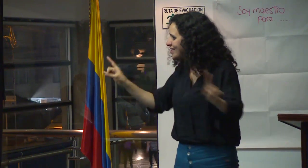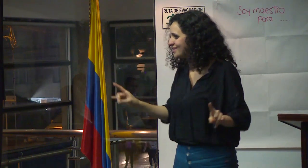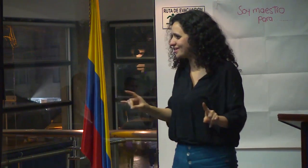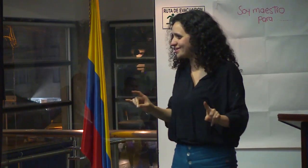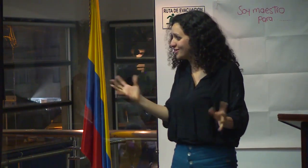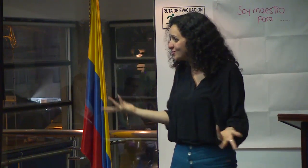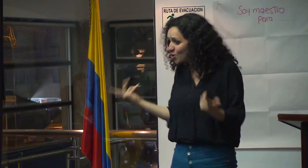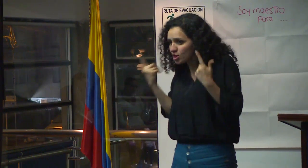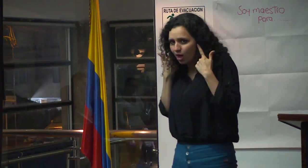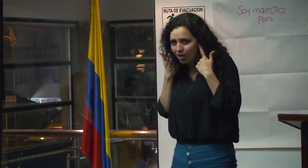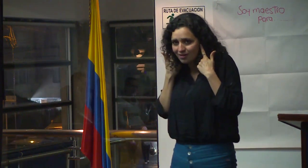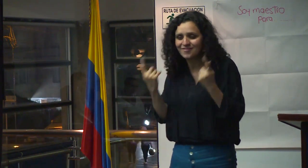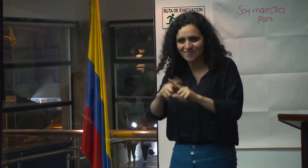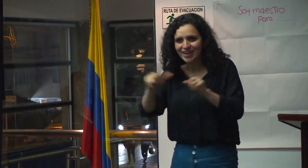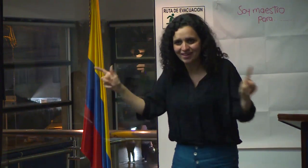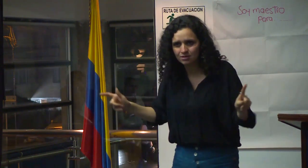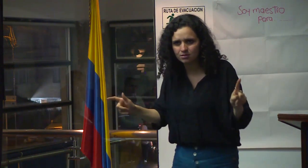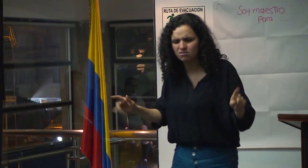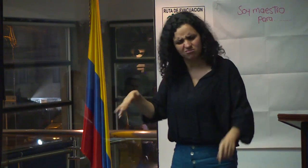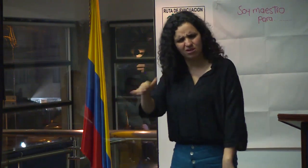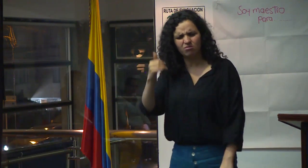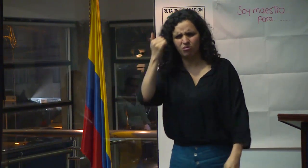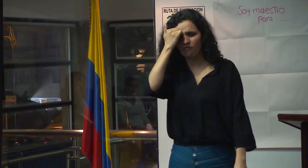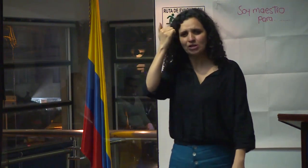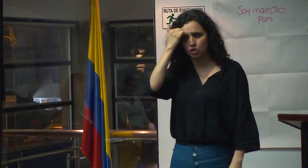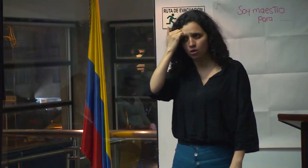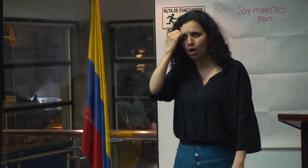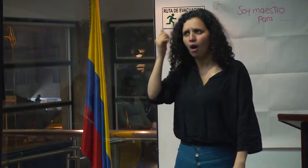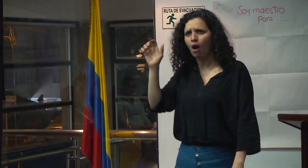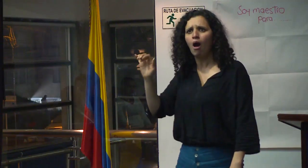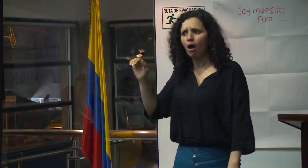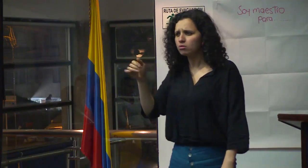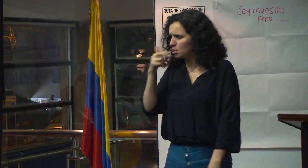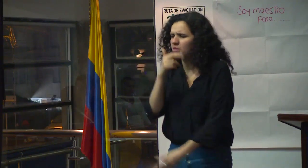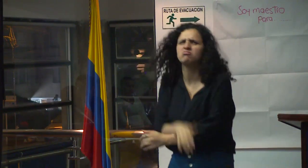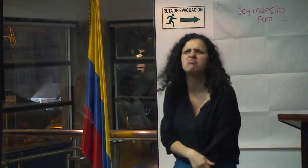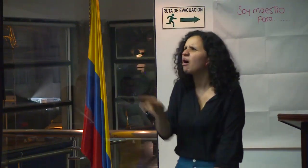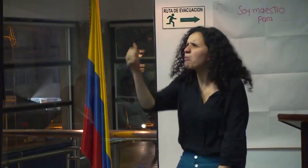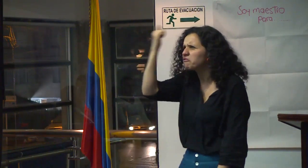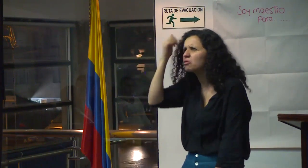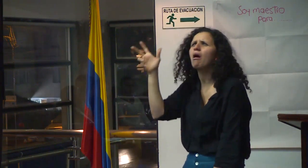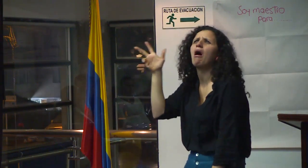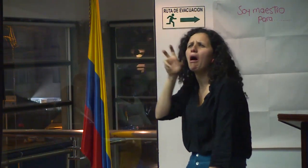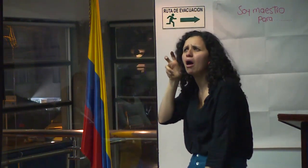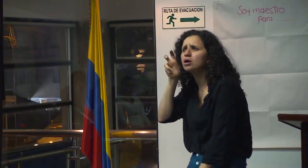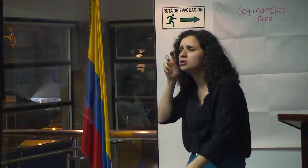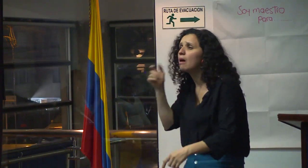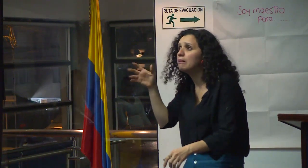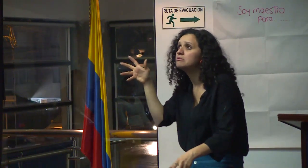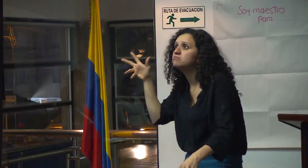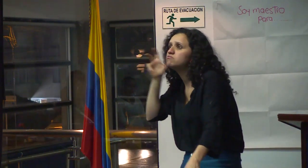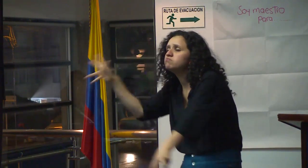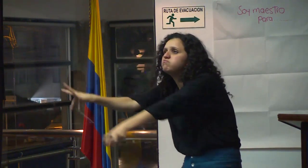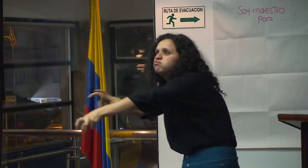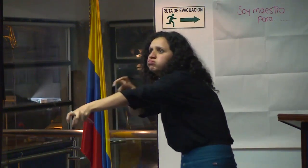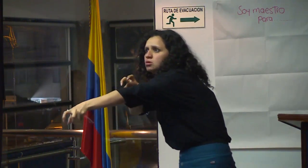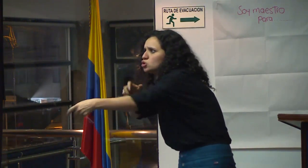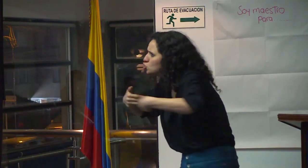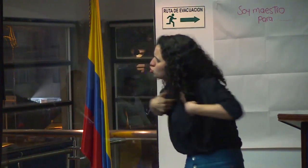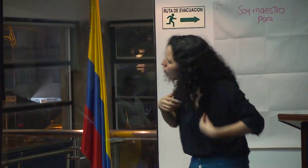¿sí? ¿Por qué el maestro percibe unas cosas que yo no percibo? Porque el maestro es diferente a